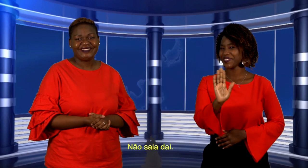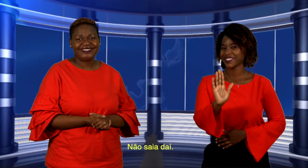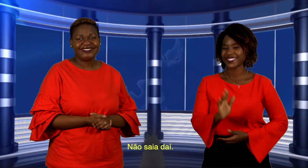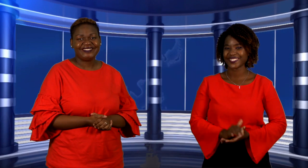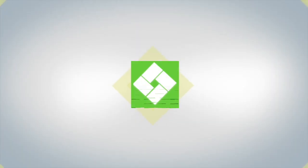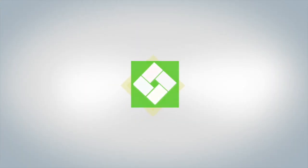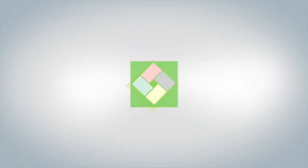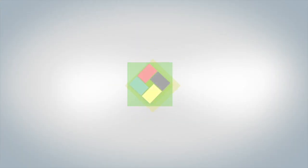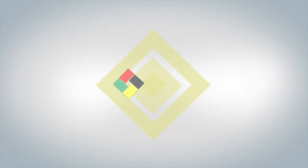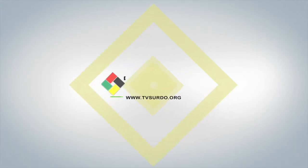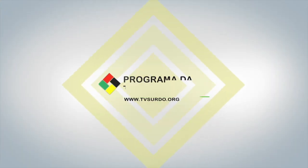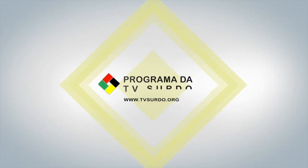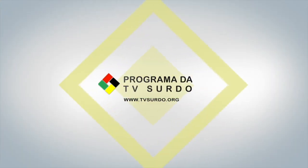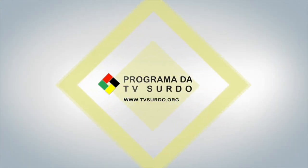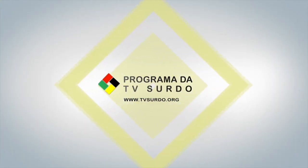saia daí!